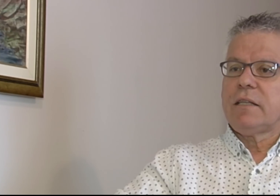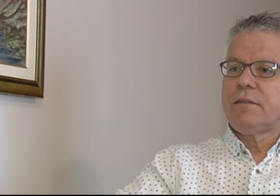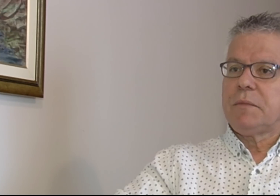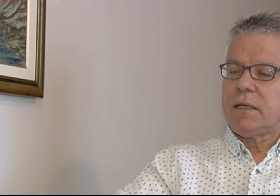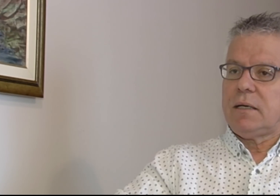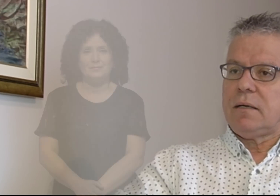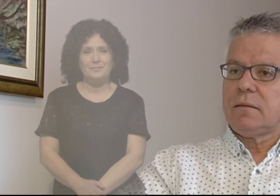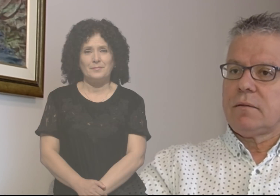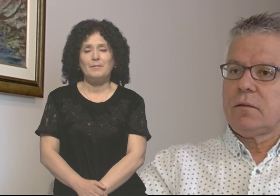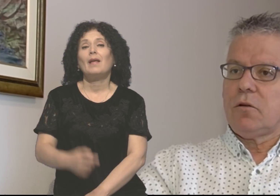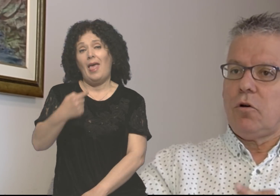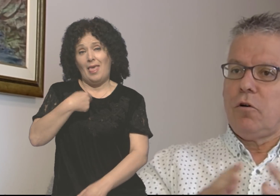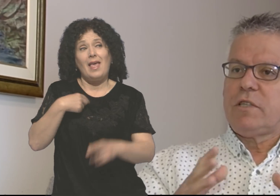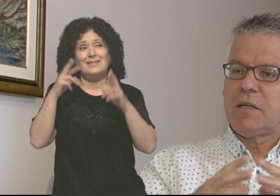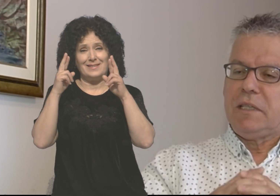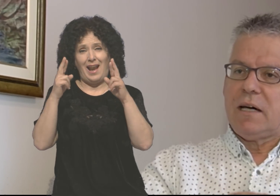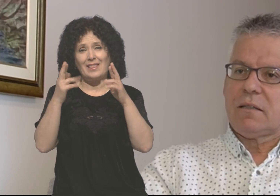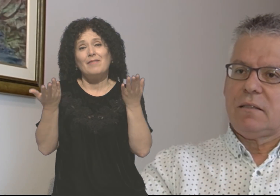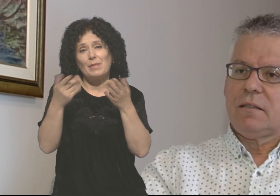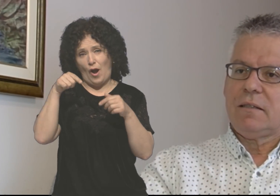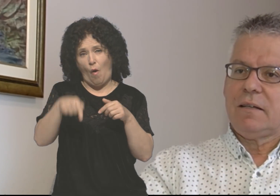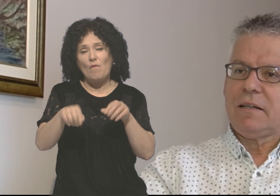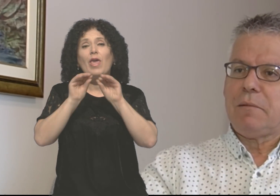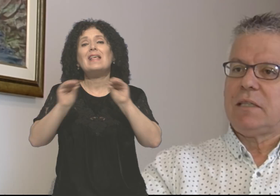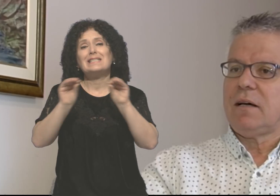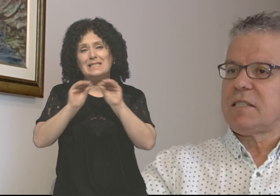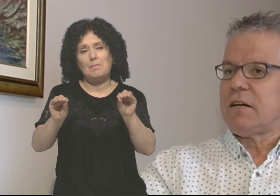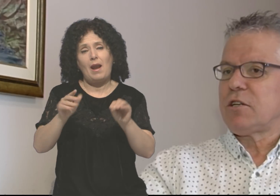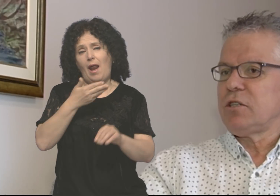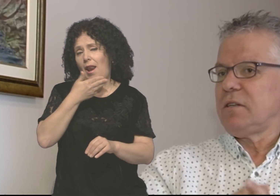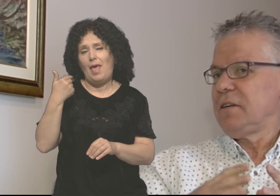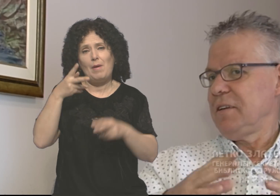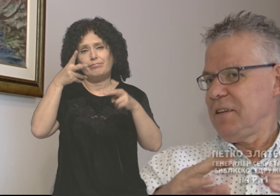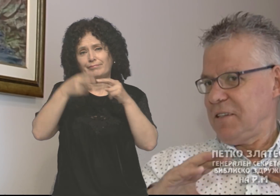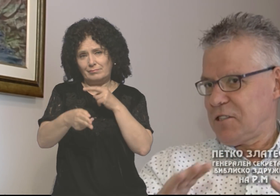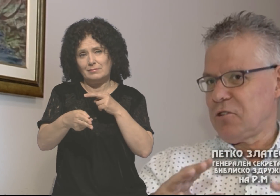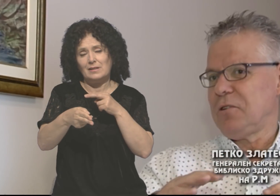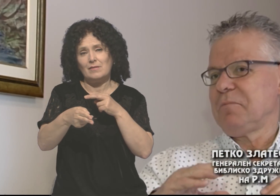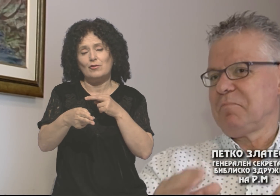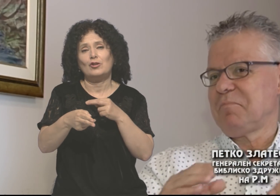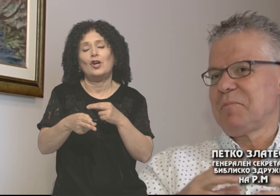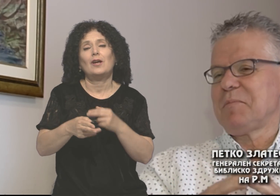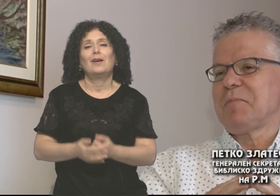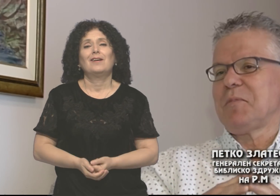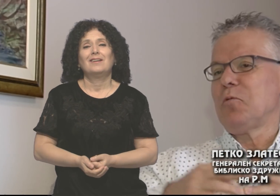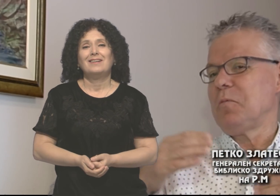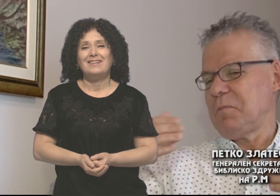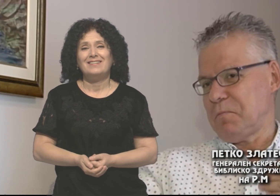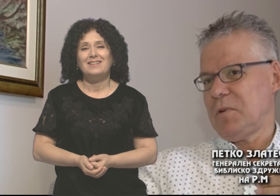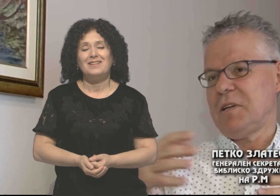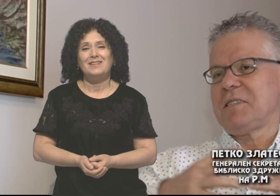Јас се надевам дека овој семинар нема да заврши со